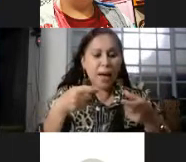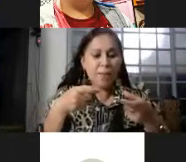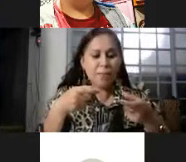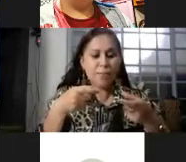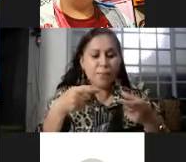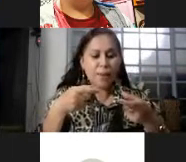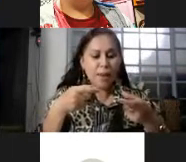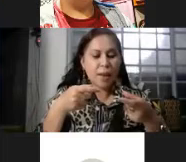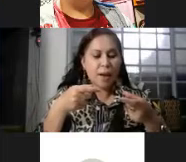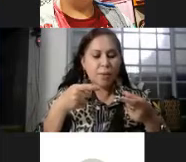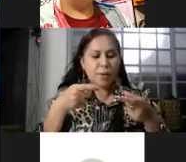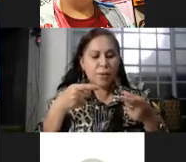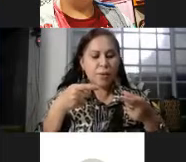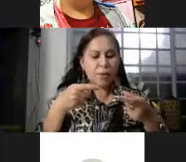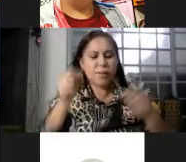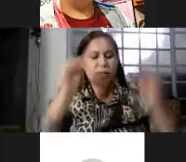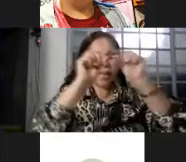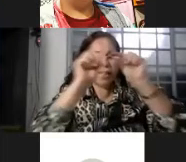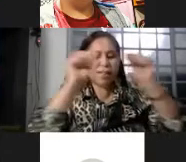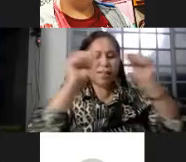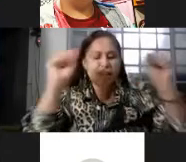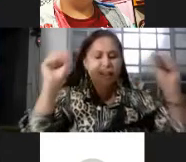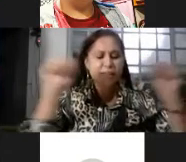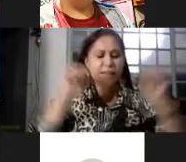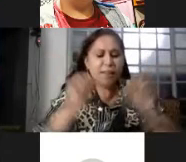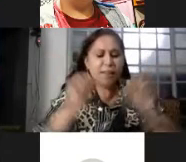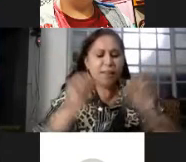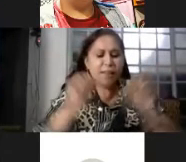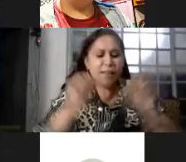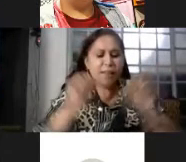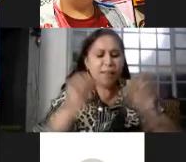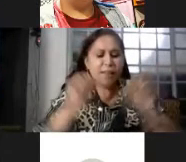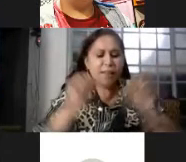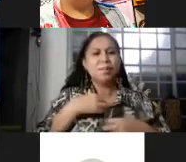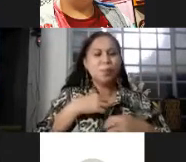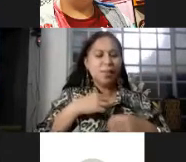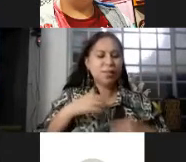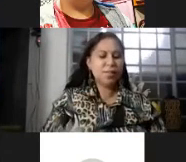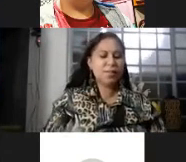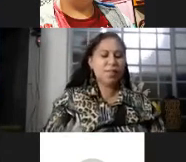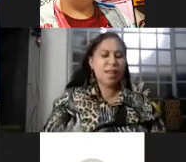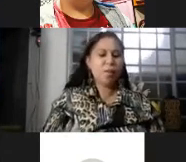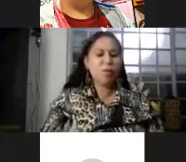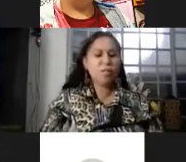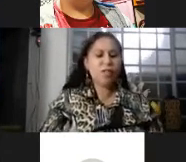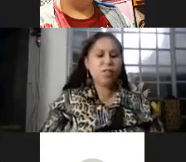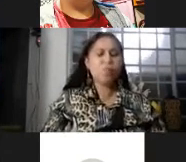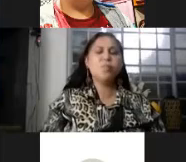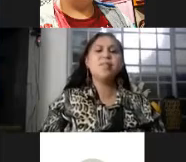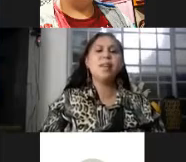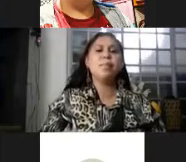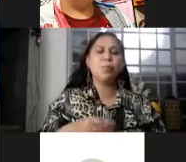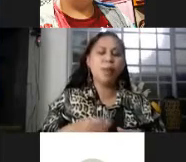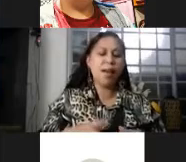o lugar. Agora, olha só, em cima tá dizendo sentença interrogativa, porque se eu disser, hoje festa